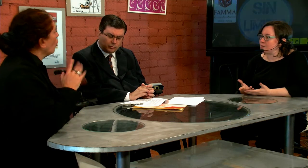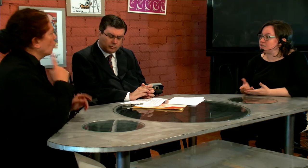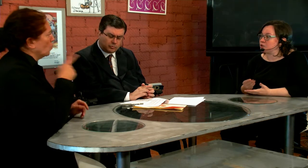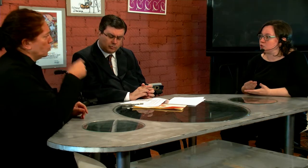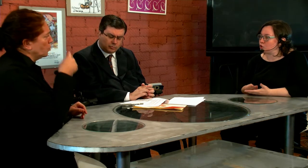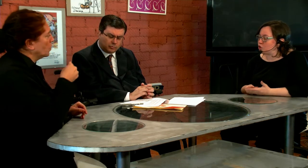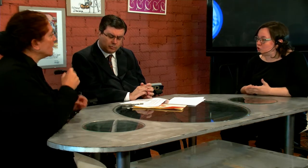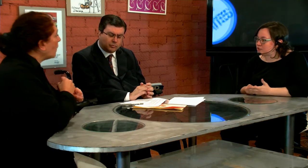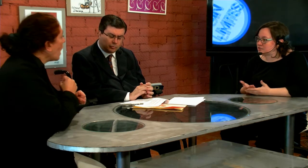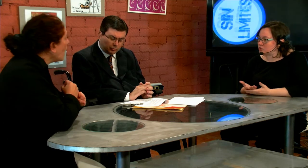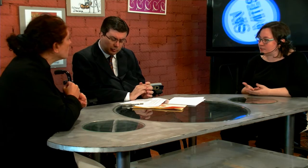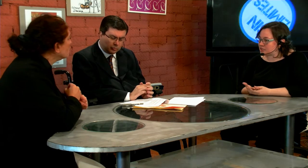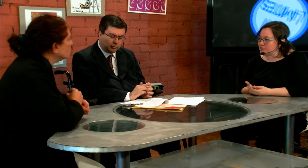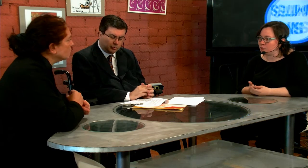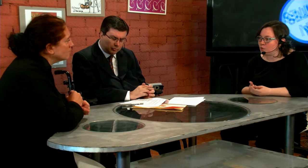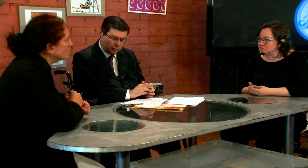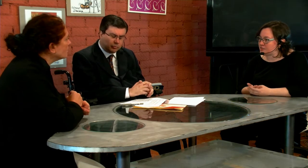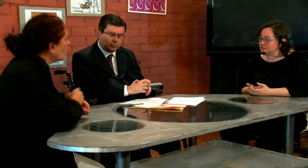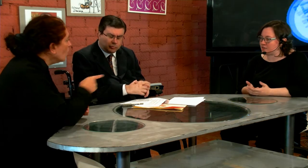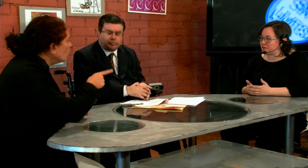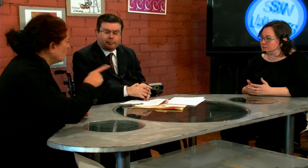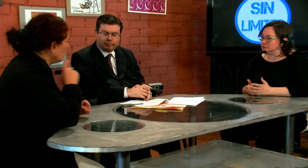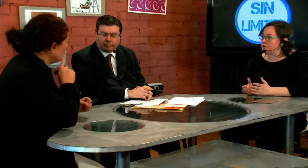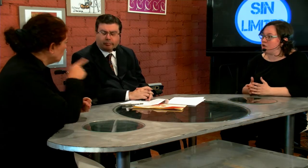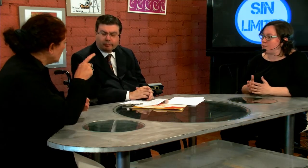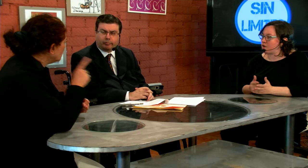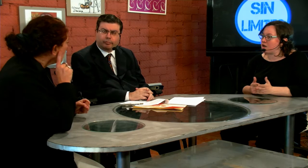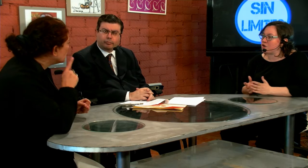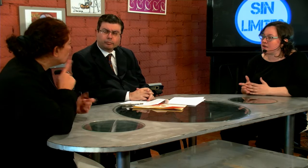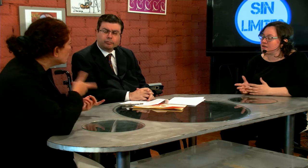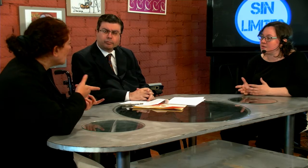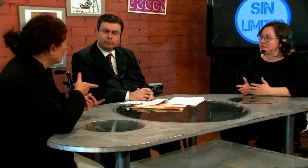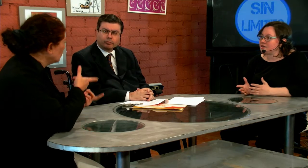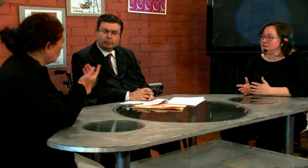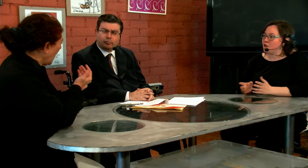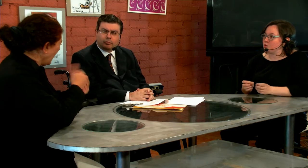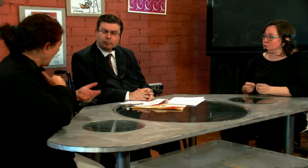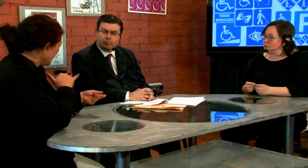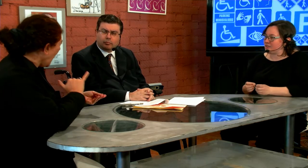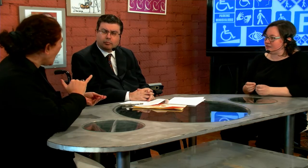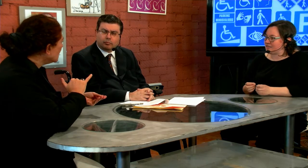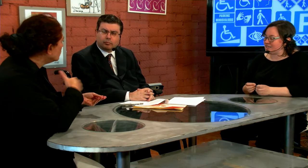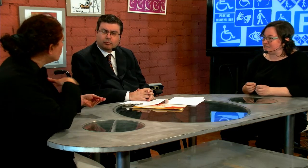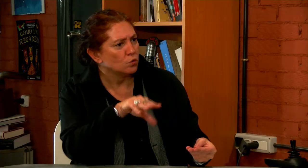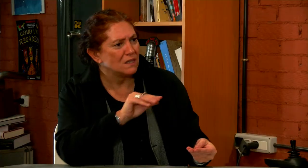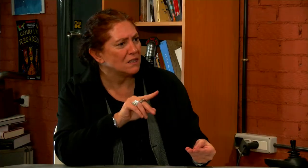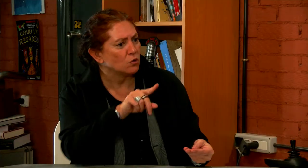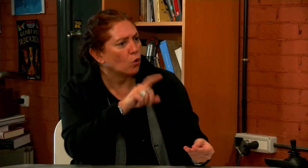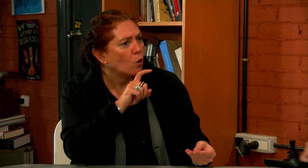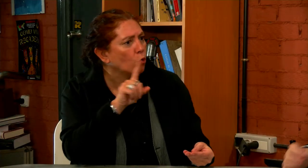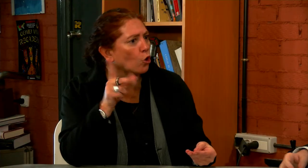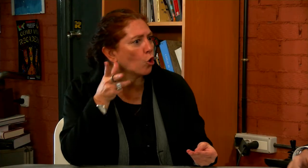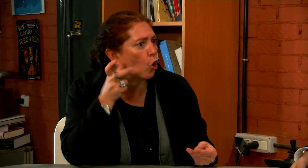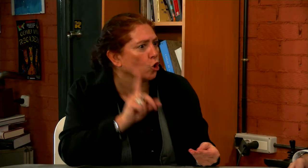que además incluso con notas de sobresaliente, un buen expediente académico. Pero a la hora del MIR, pues cuando me dice, incluso